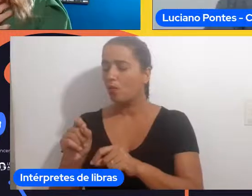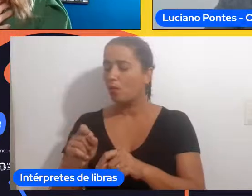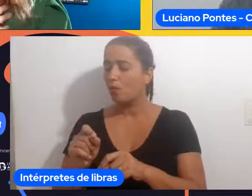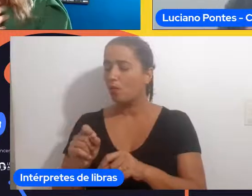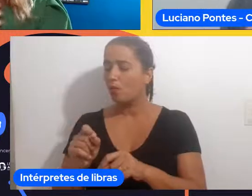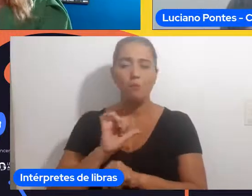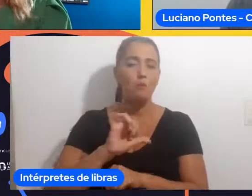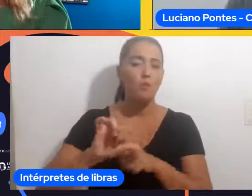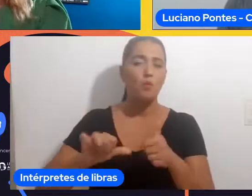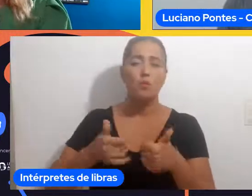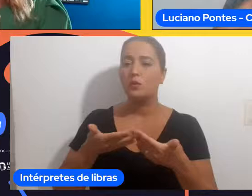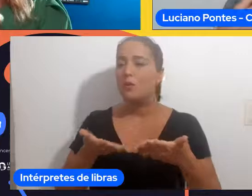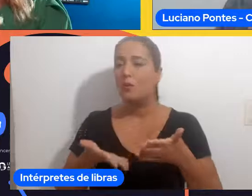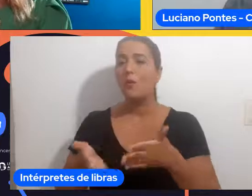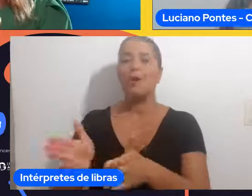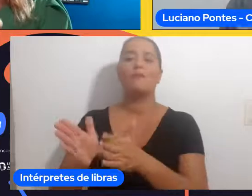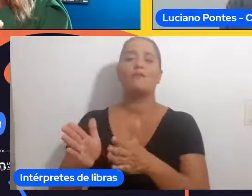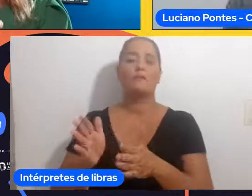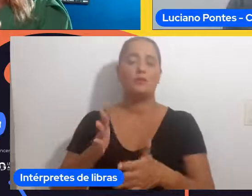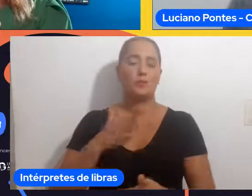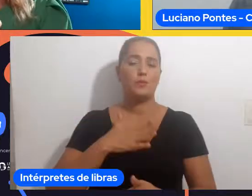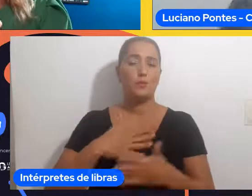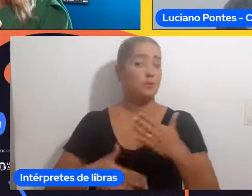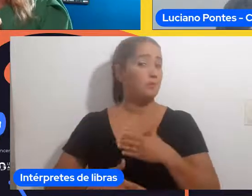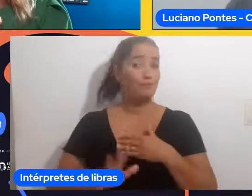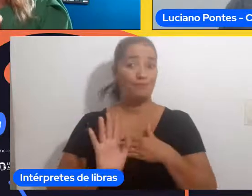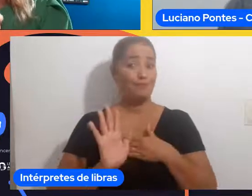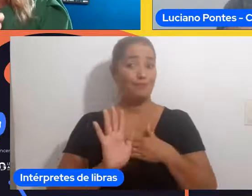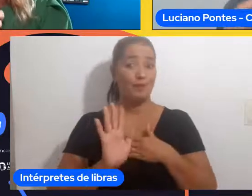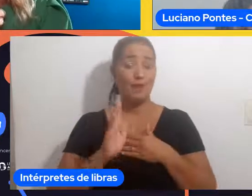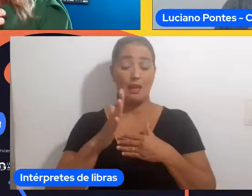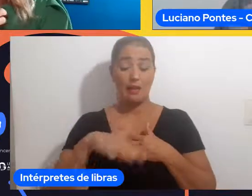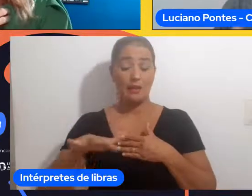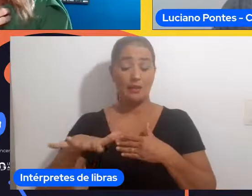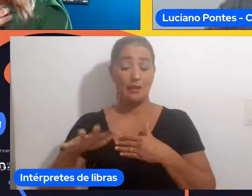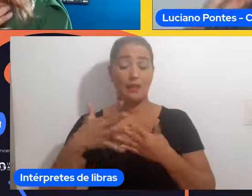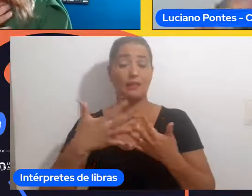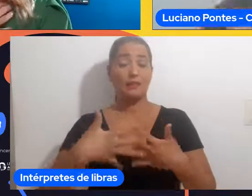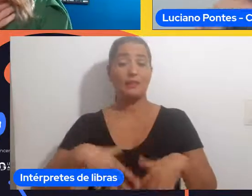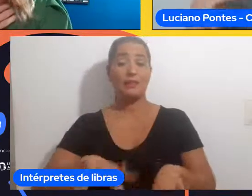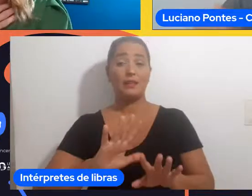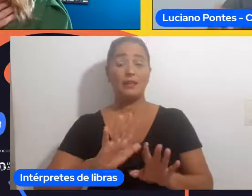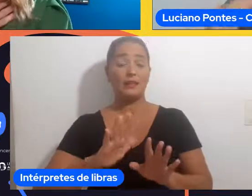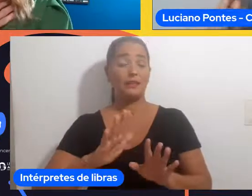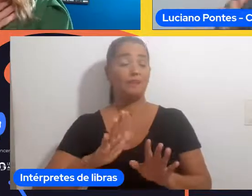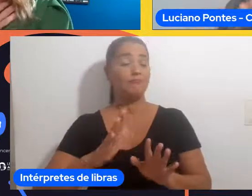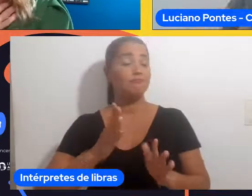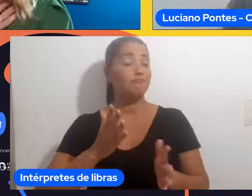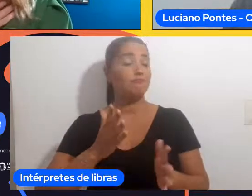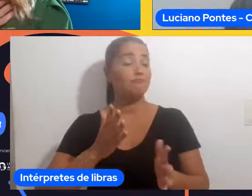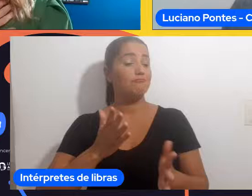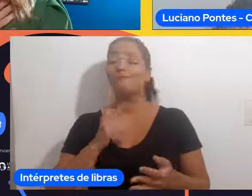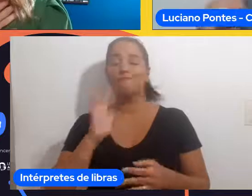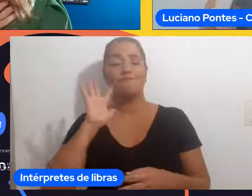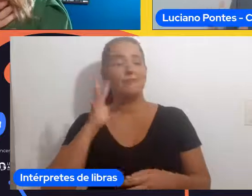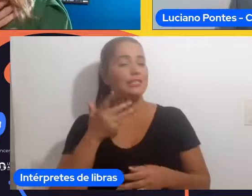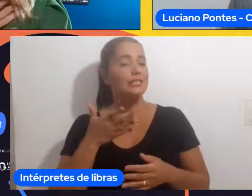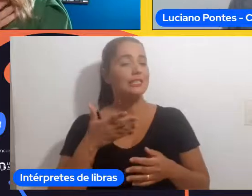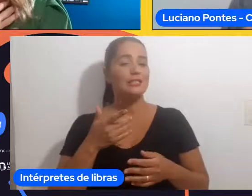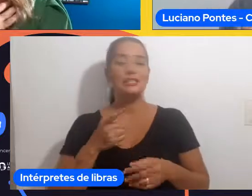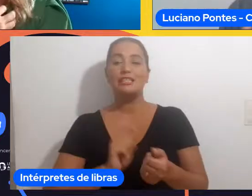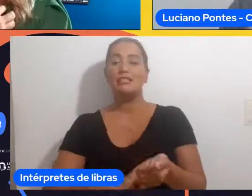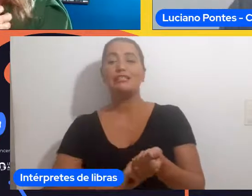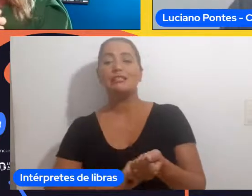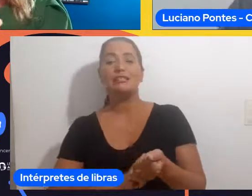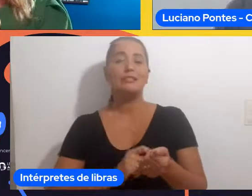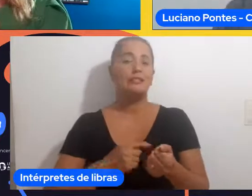caminho, ele não mexe o corpo. E a criança, naturalmente, ela faz isso, né? Ela é muito faniquiteira, como eu chamo, ela tem muito faniquito, né? O